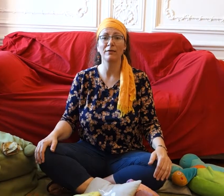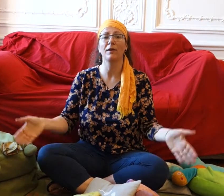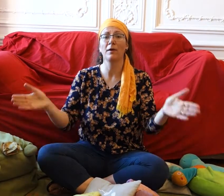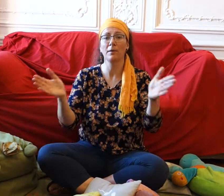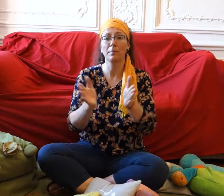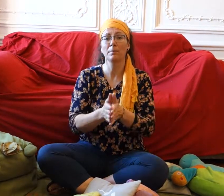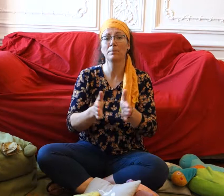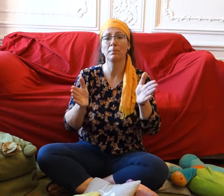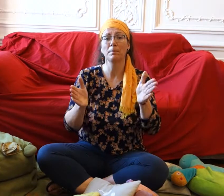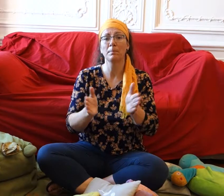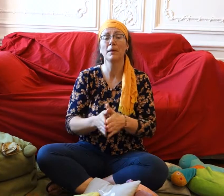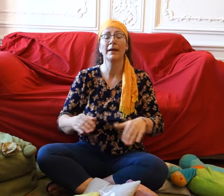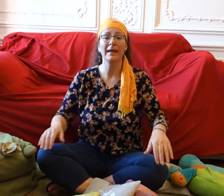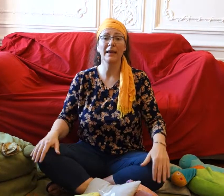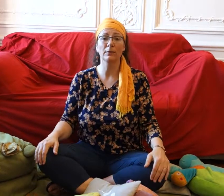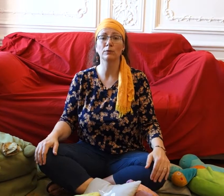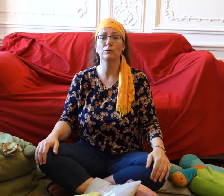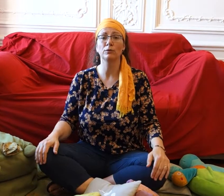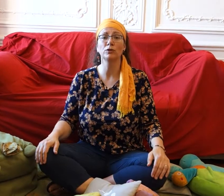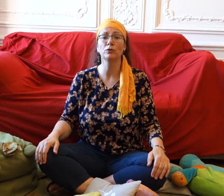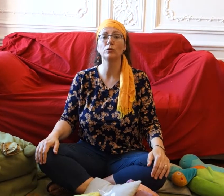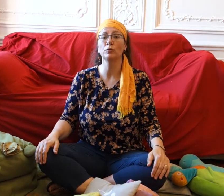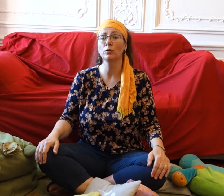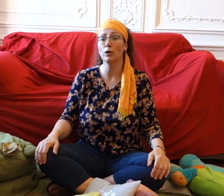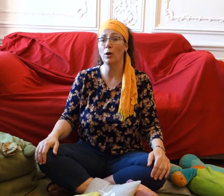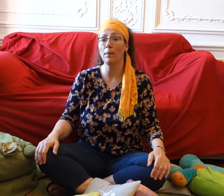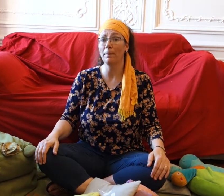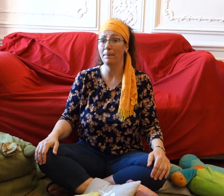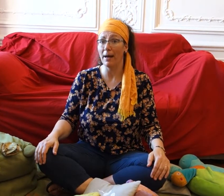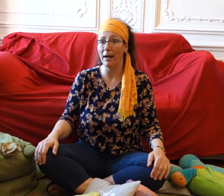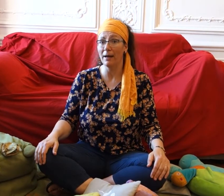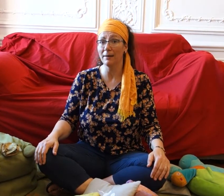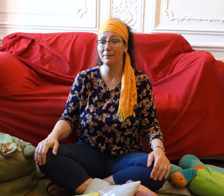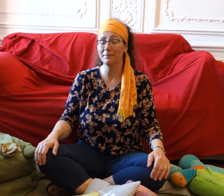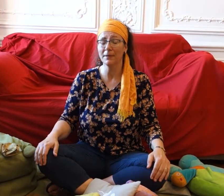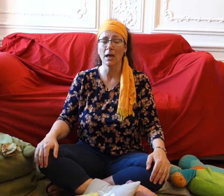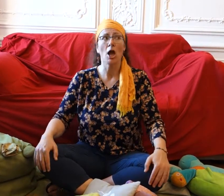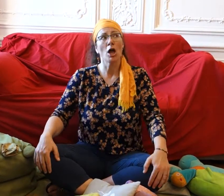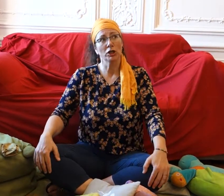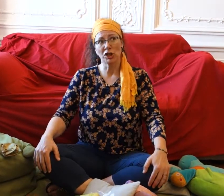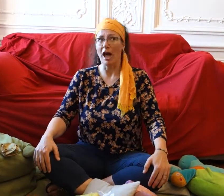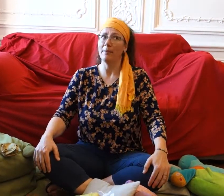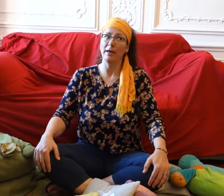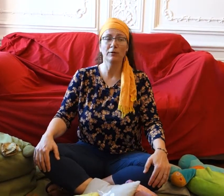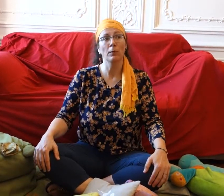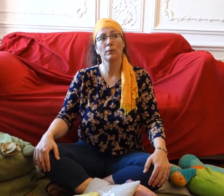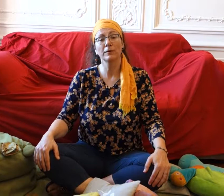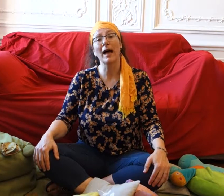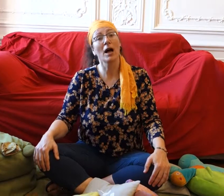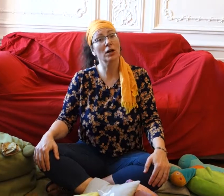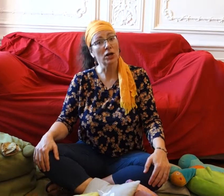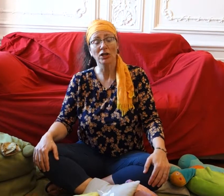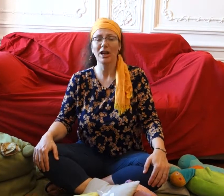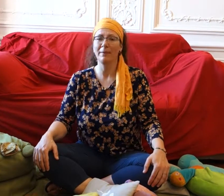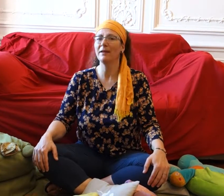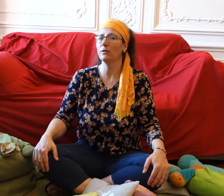enfants iront toujours au pas. Jamais on n'a, jamais on